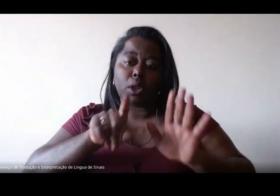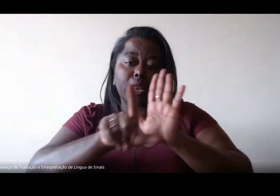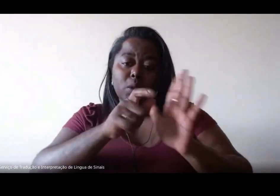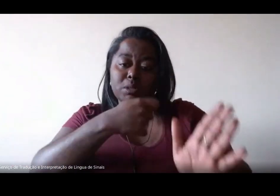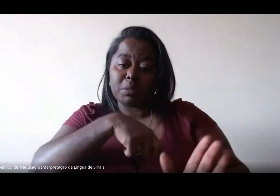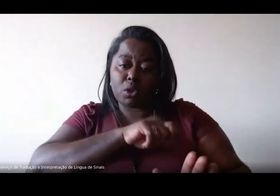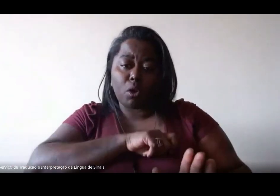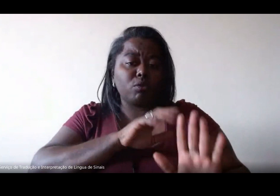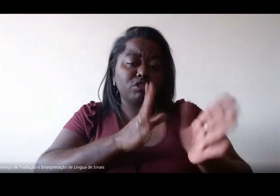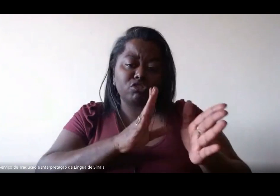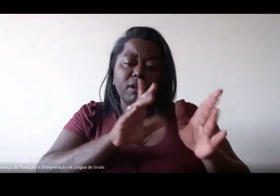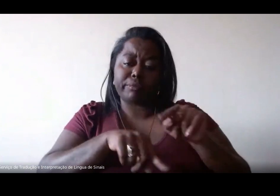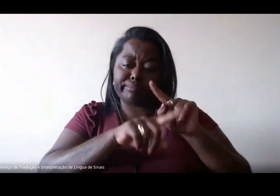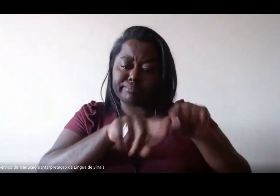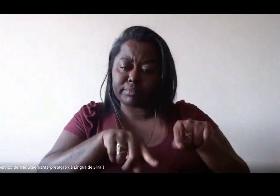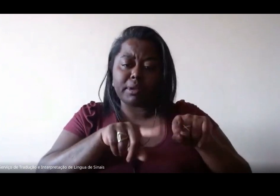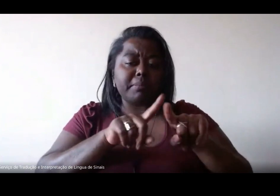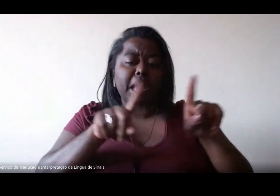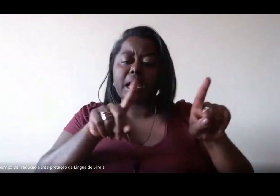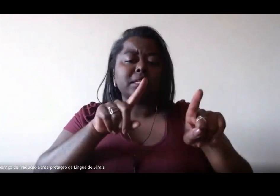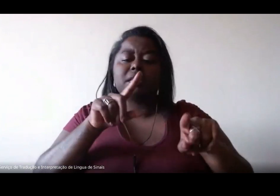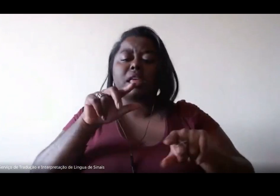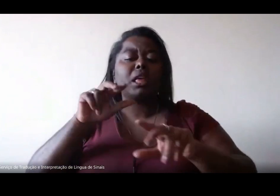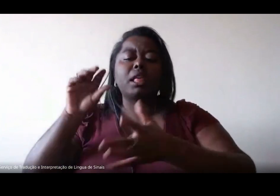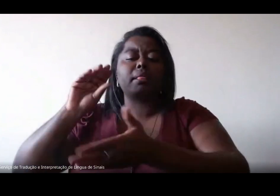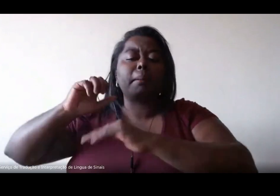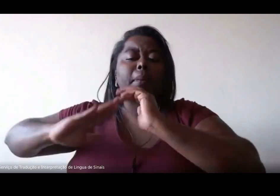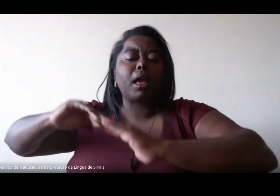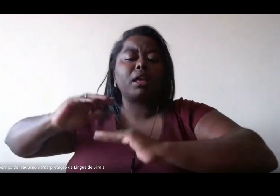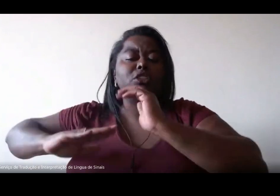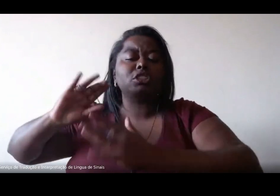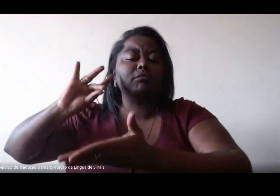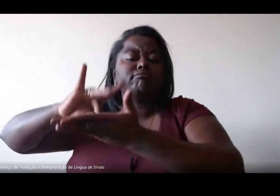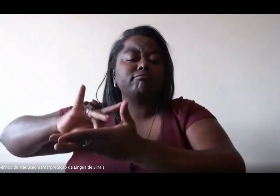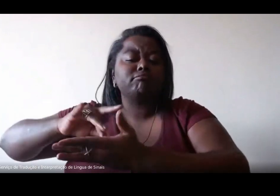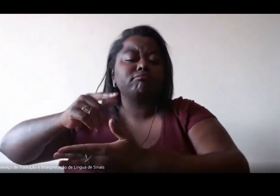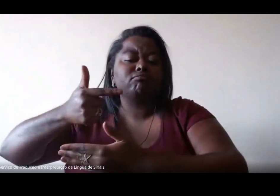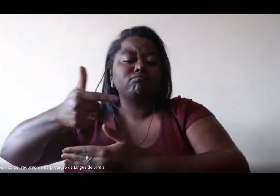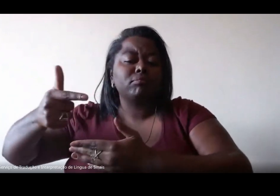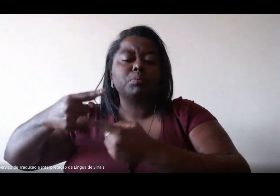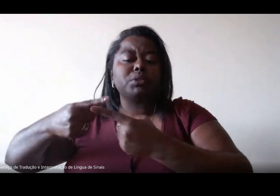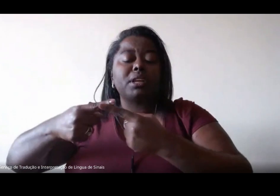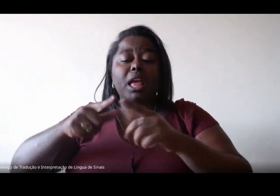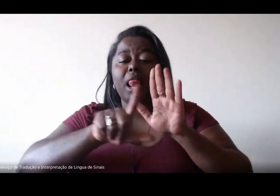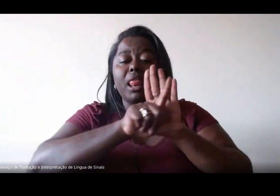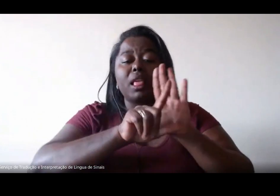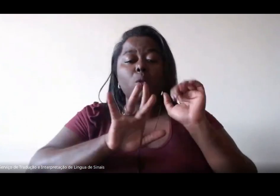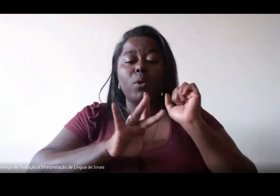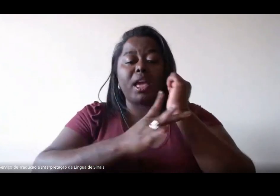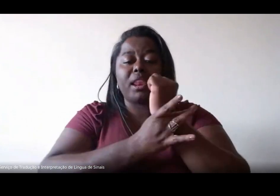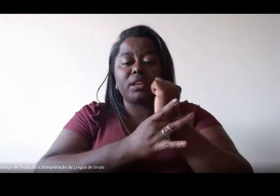foi revogada, mas que não se materializou porque a lei não garante a realização disso enquanto política pública.